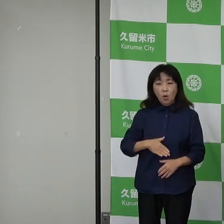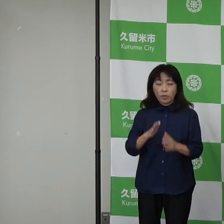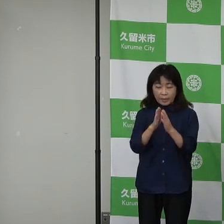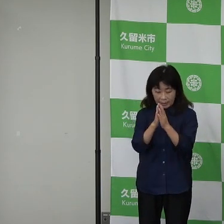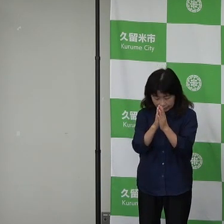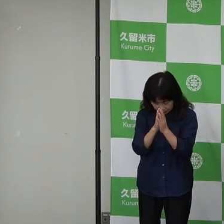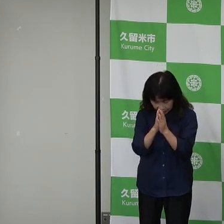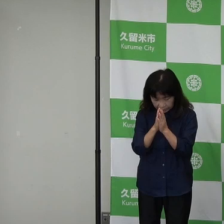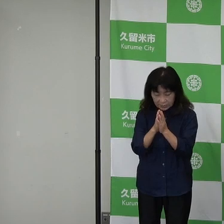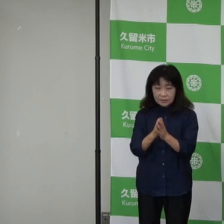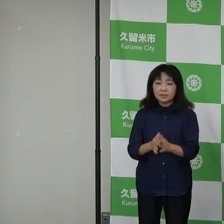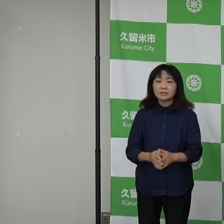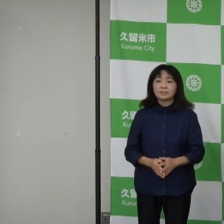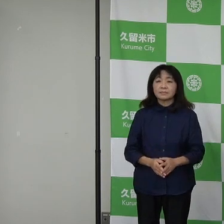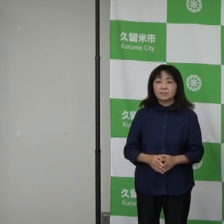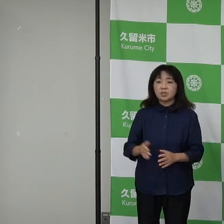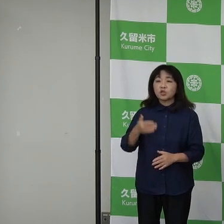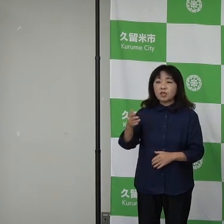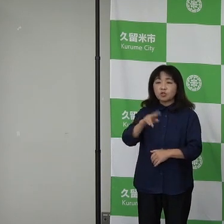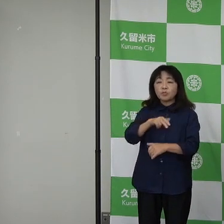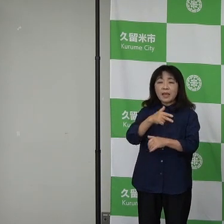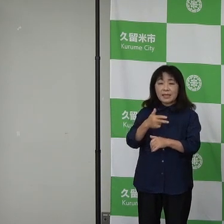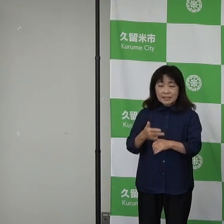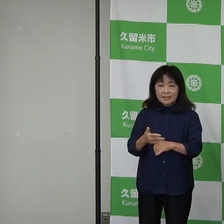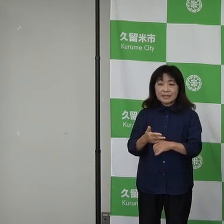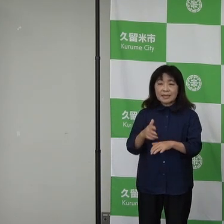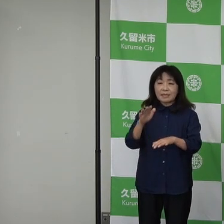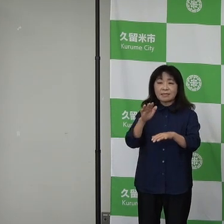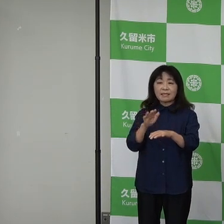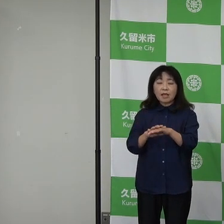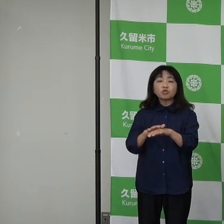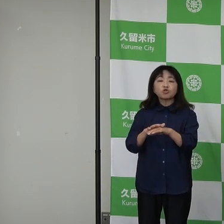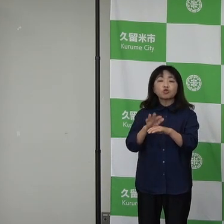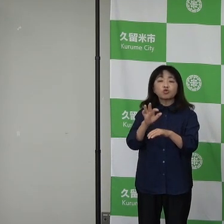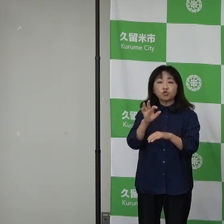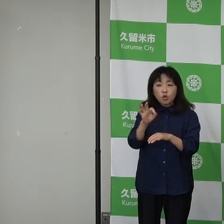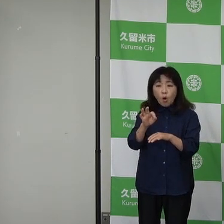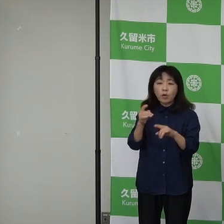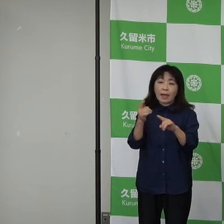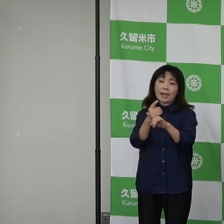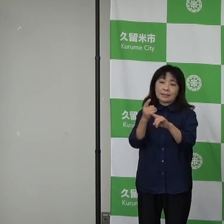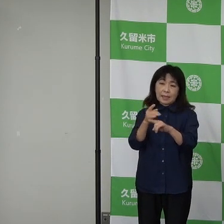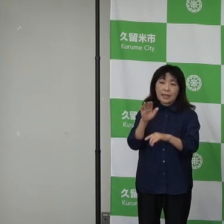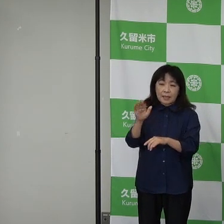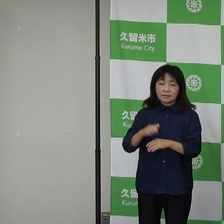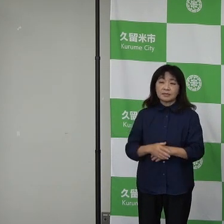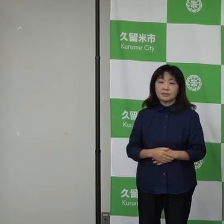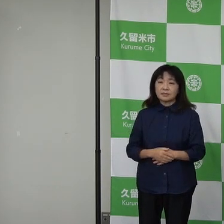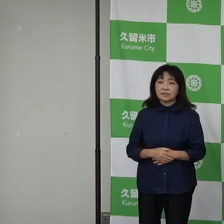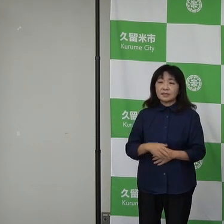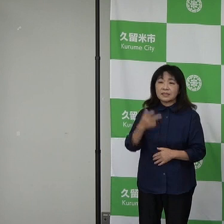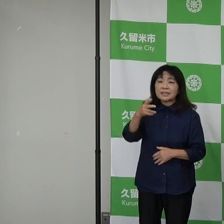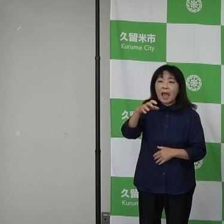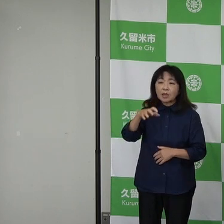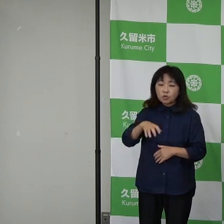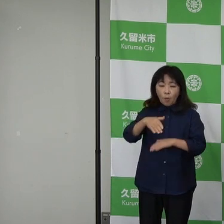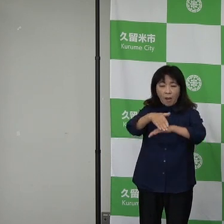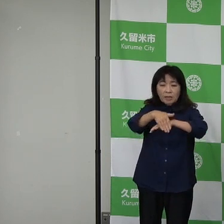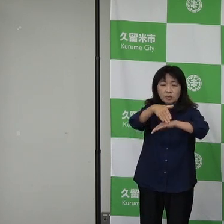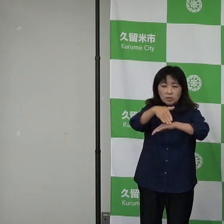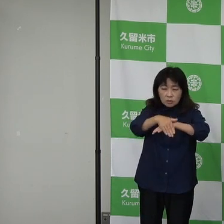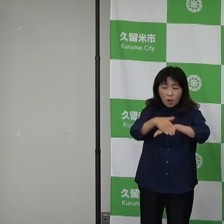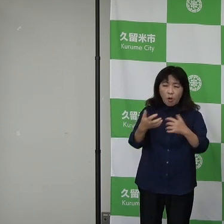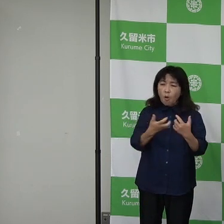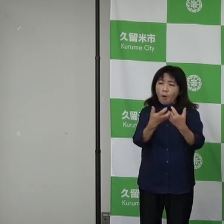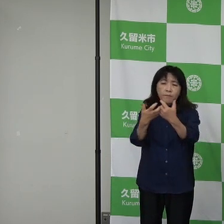と思います。次に久留米市手数料条例の改正であります。これは市役所窓口の混